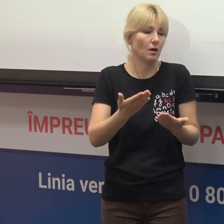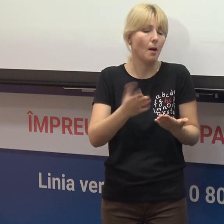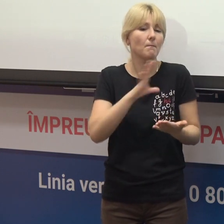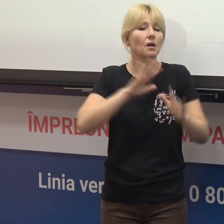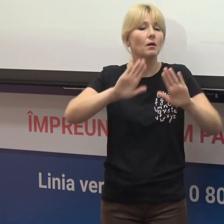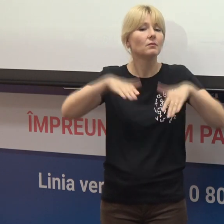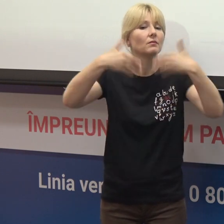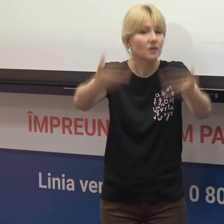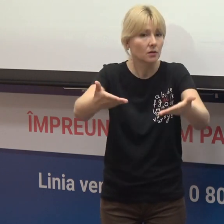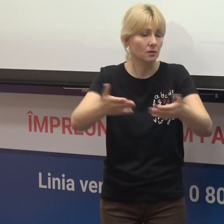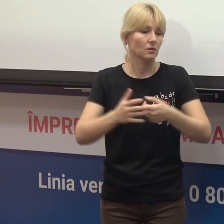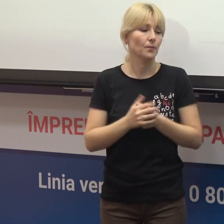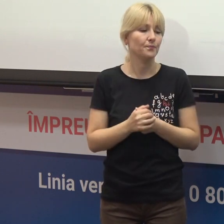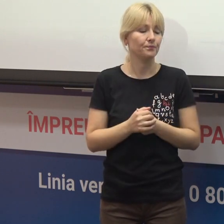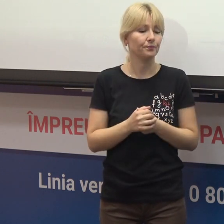propuse